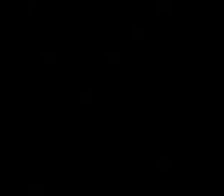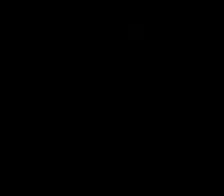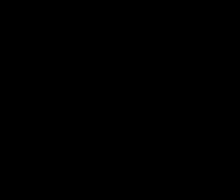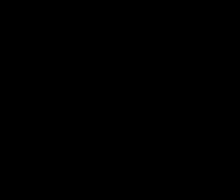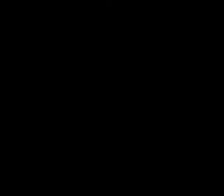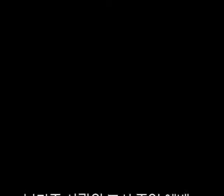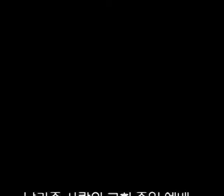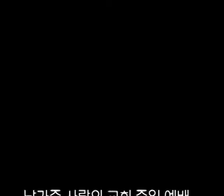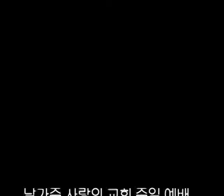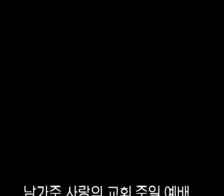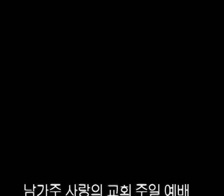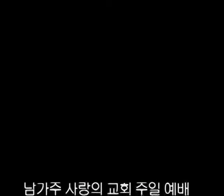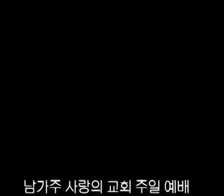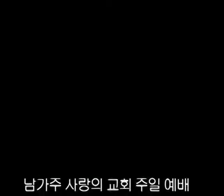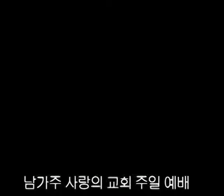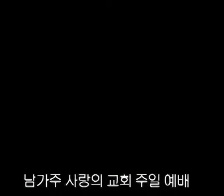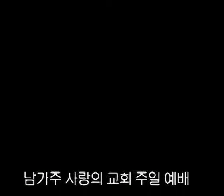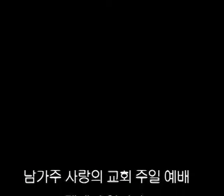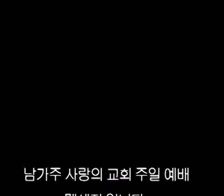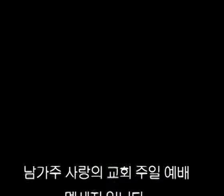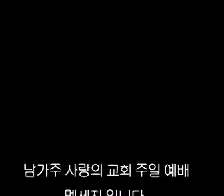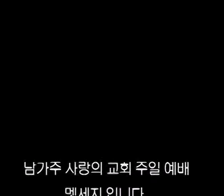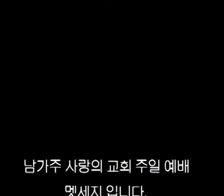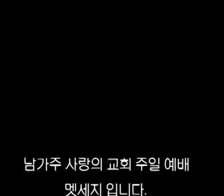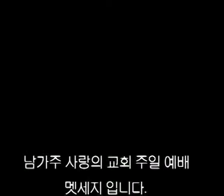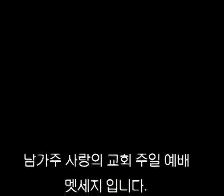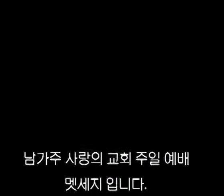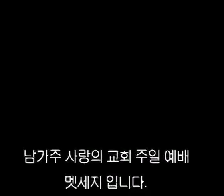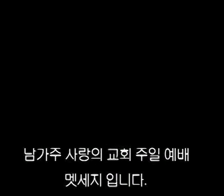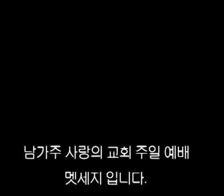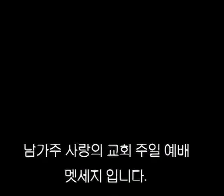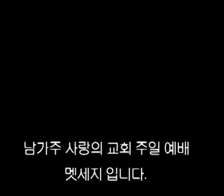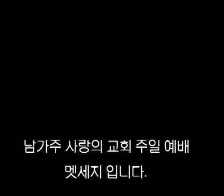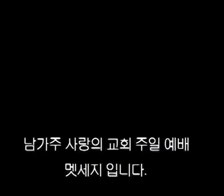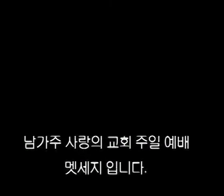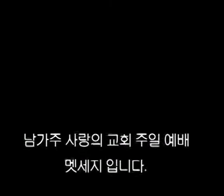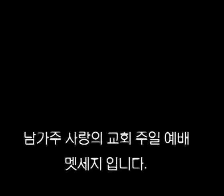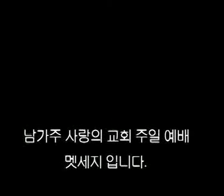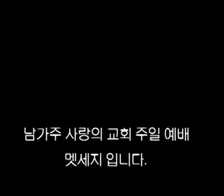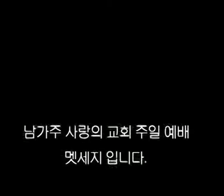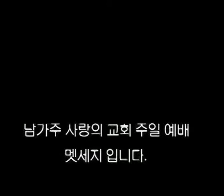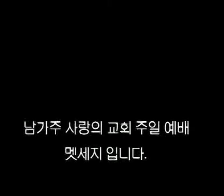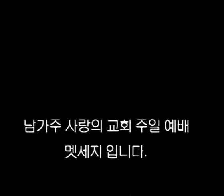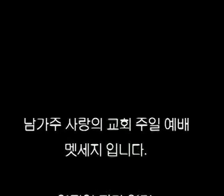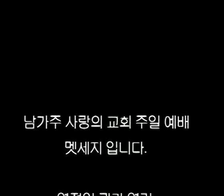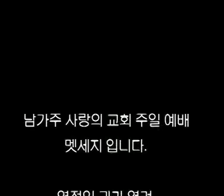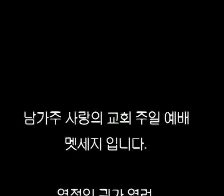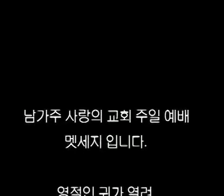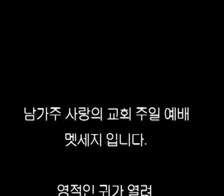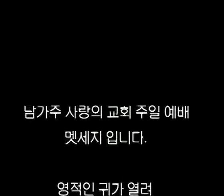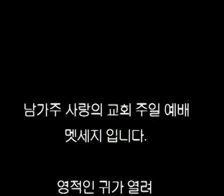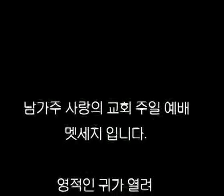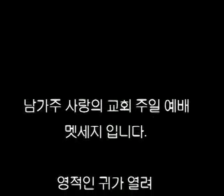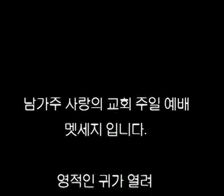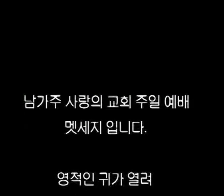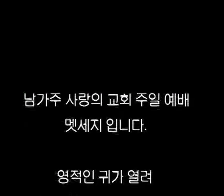남가주 사랑의 교회 주일 예배 메시지입니다. 영적인 귀가 열려 말씀